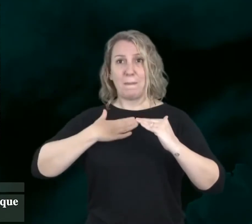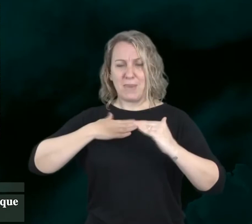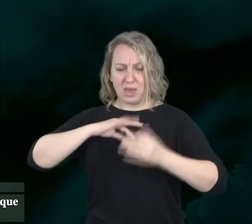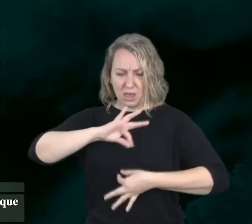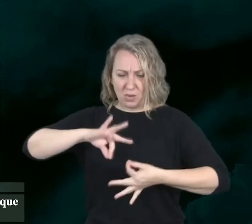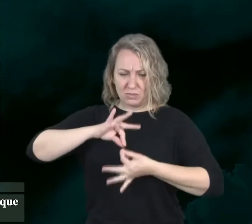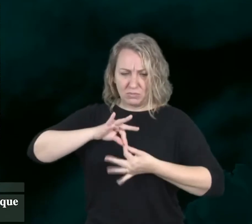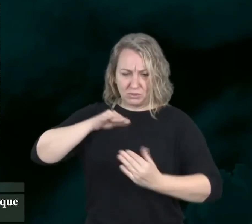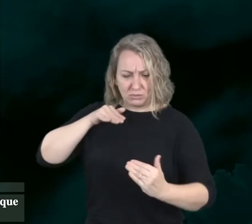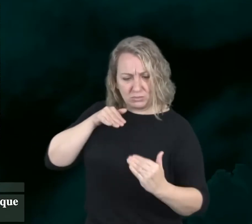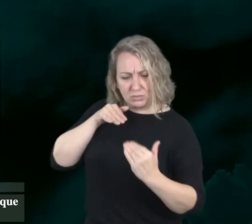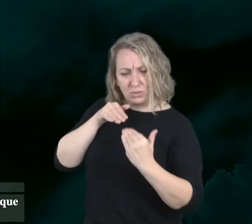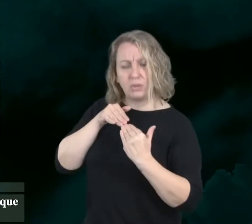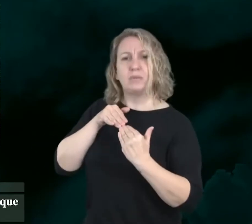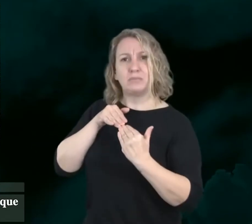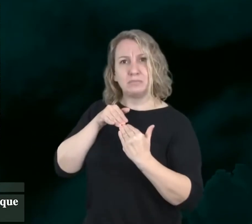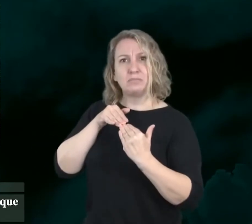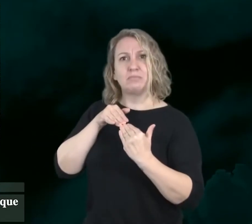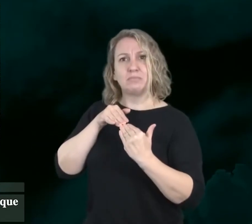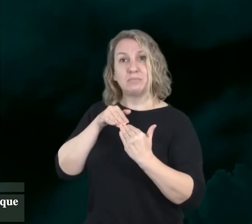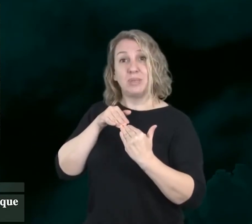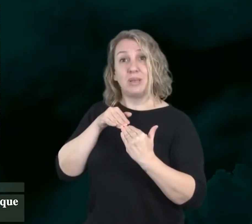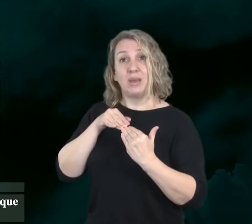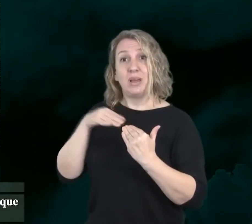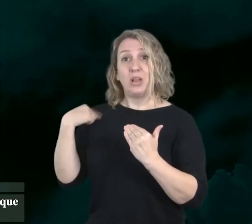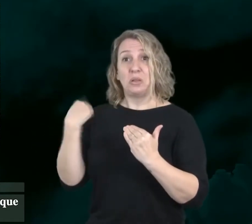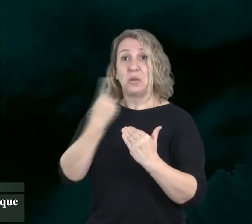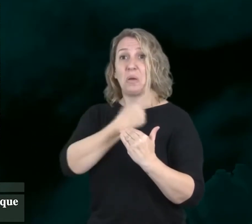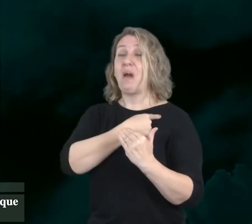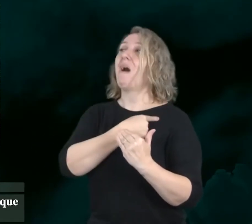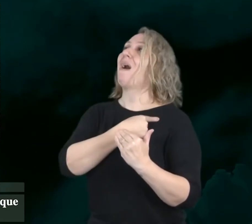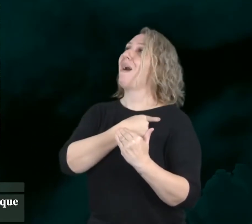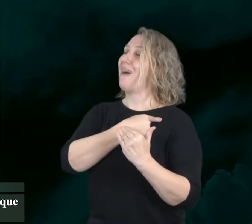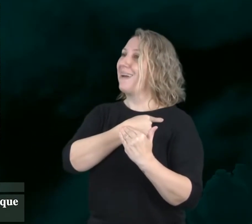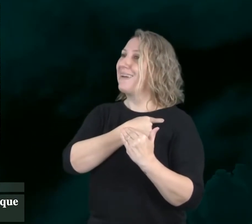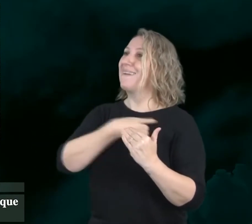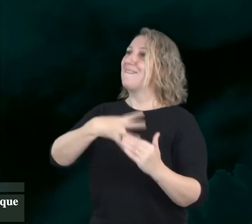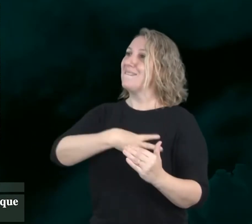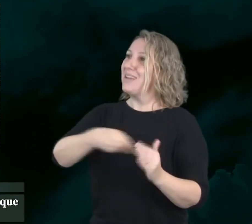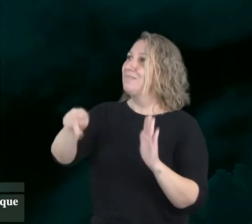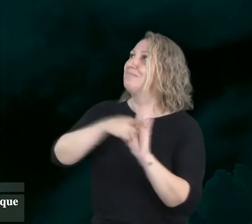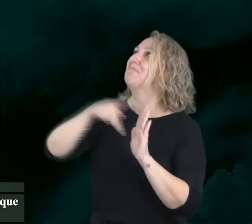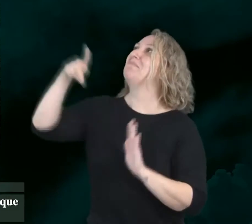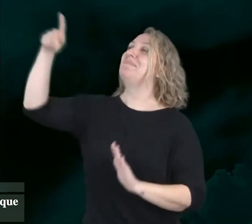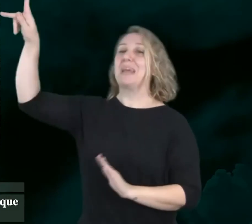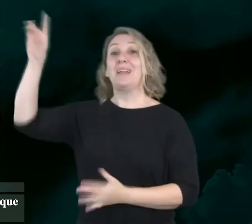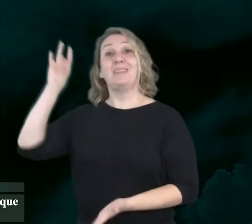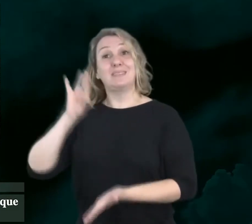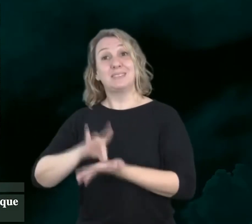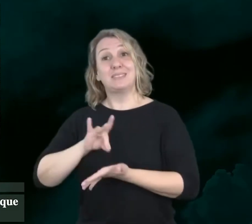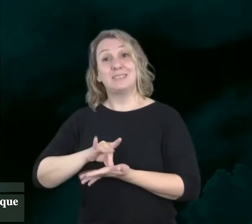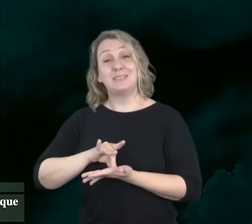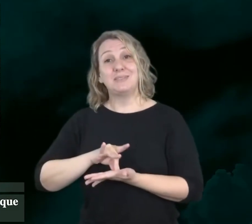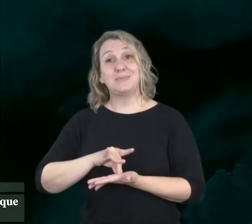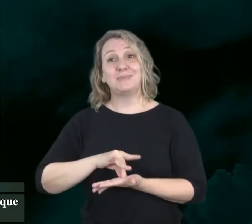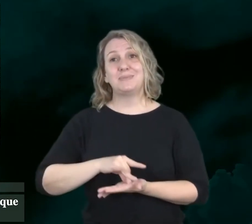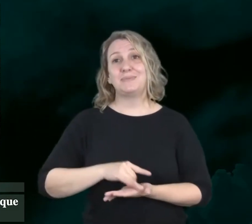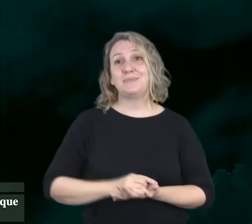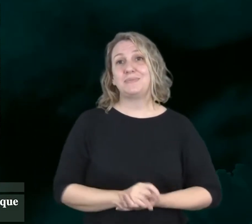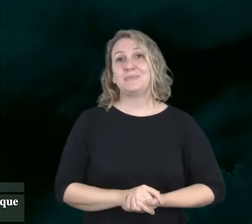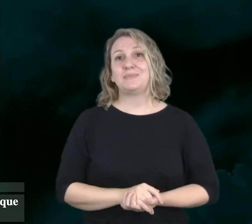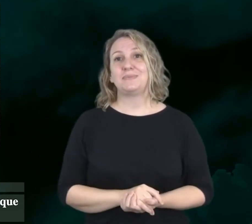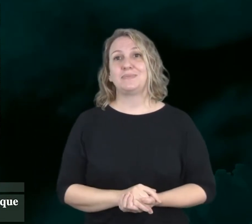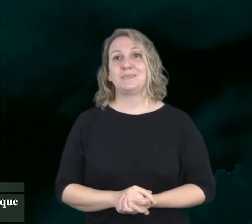Fomos reconectados com Deus no Espírito e nós fomos gerados também filhos de Deus, né?